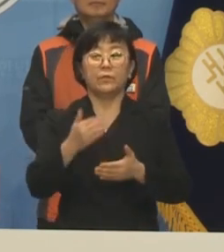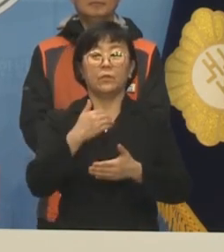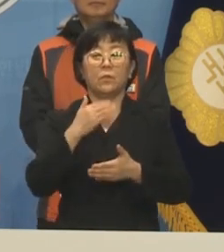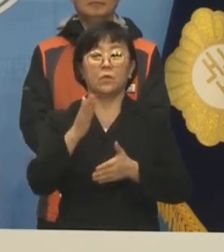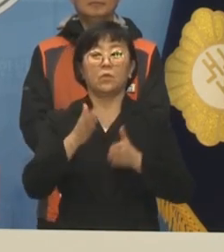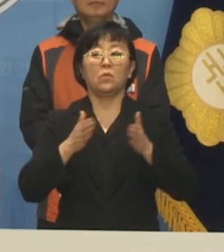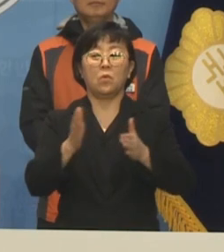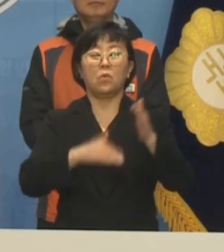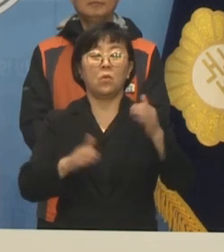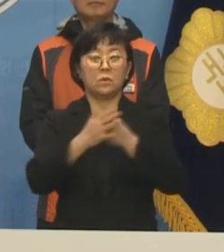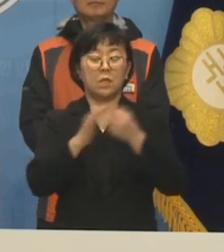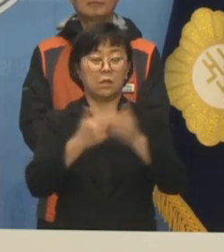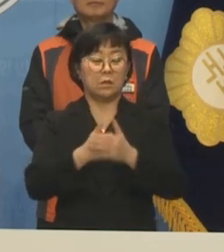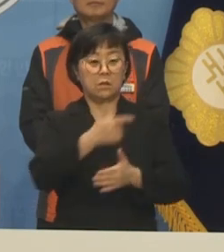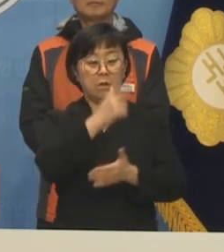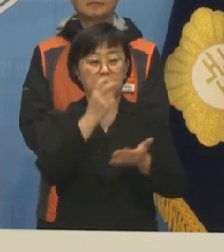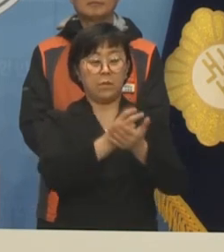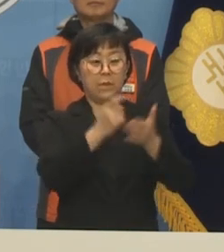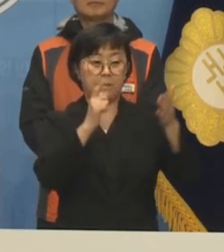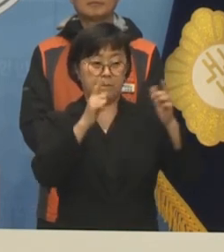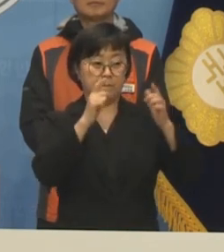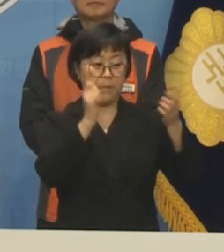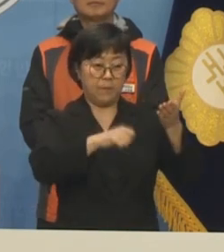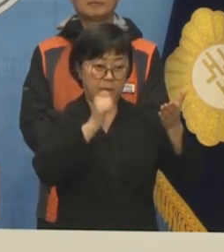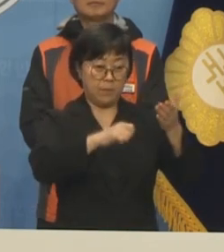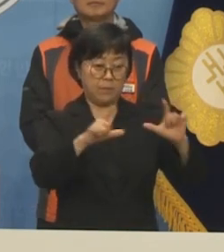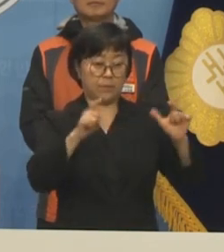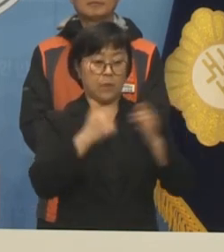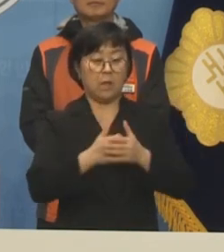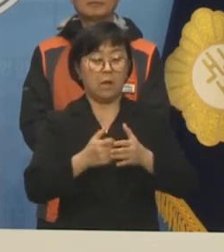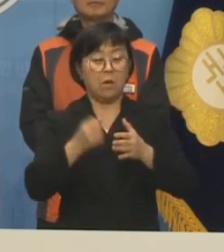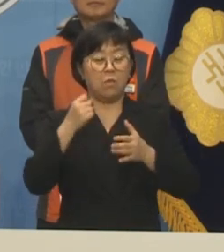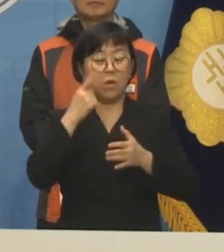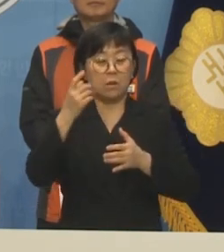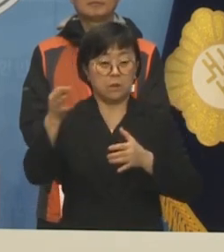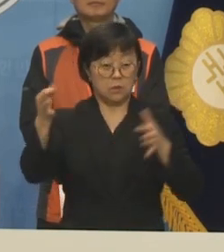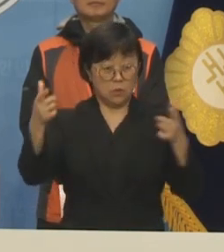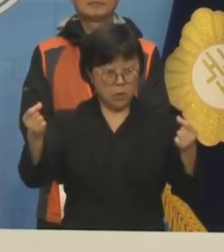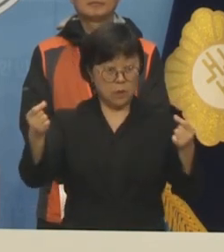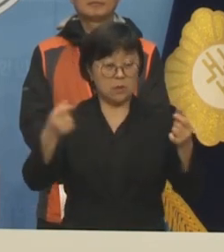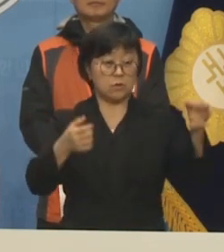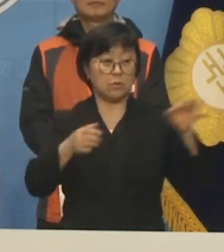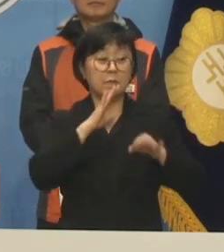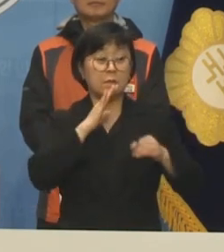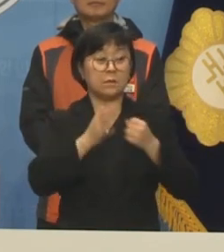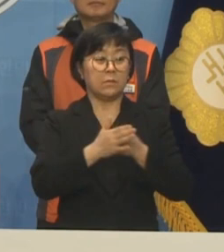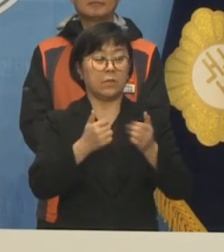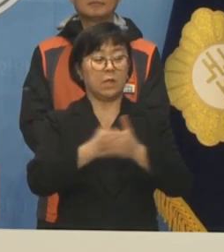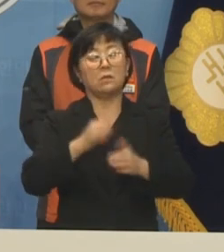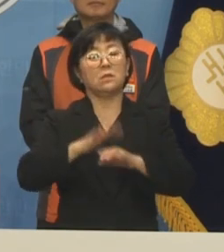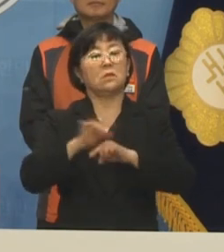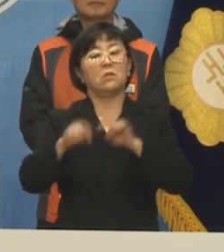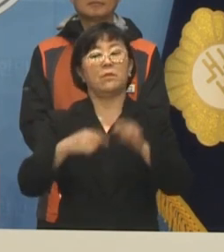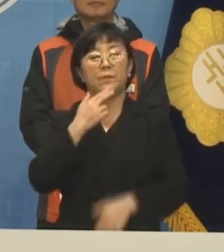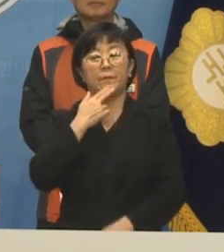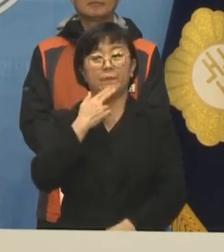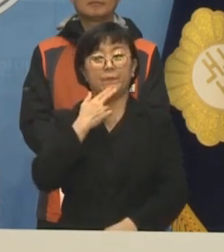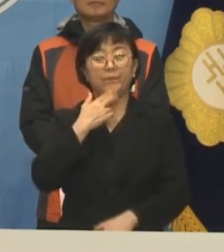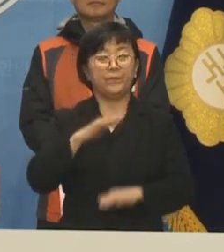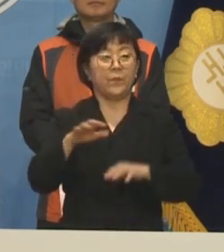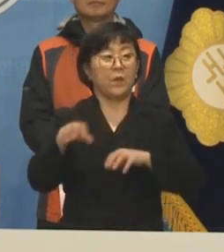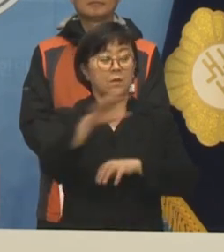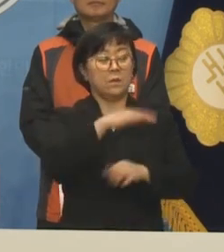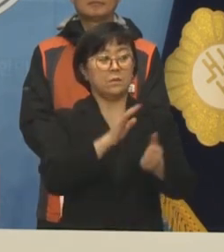한국도로공사는 대법원 판결에 따라 실무직 임금을 지급해야 했으나 대법원 판결을 이행하지 않고